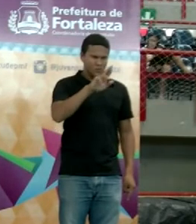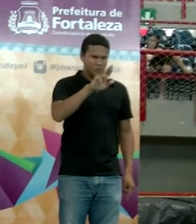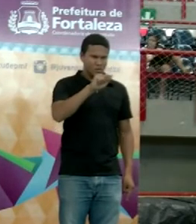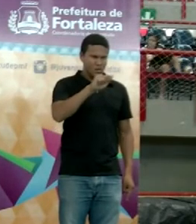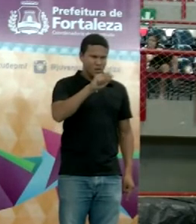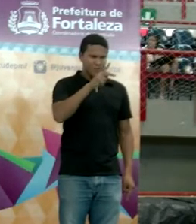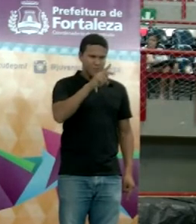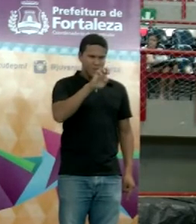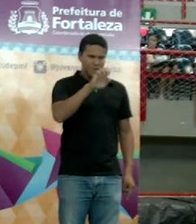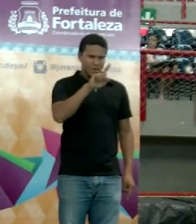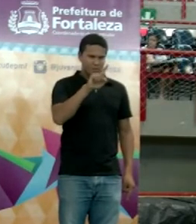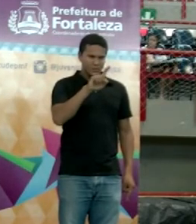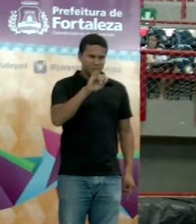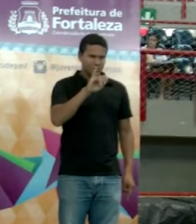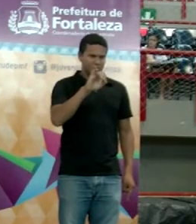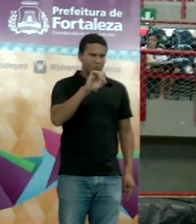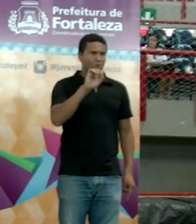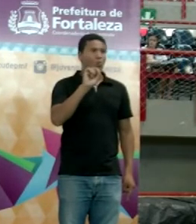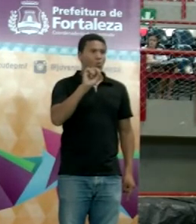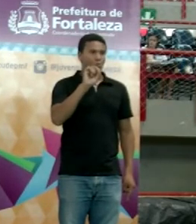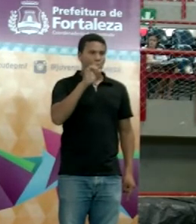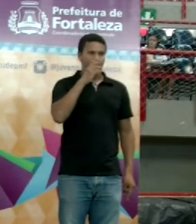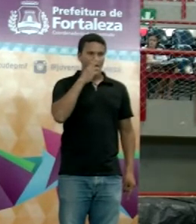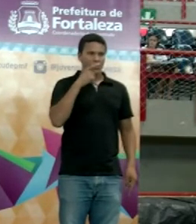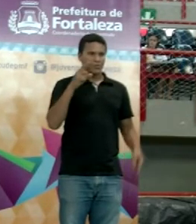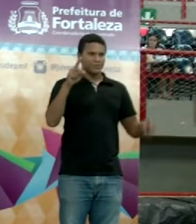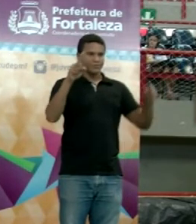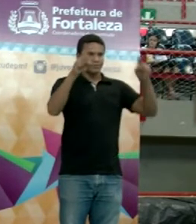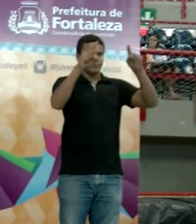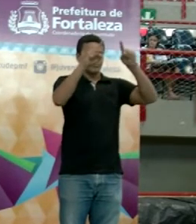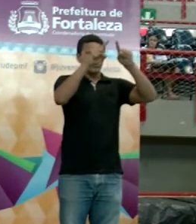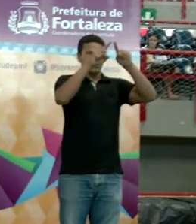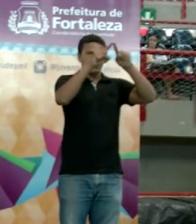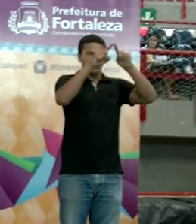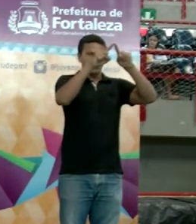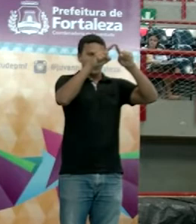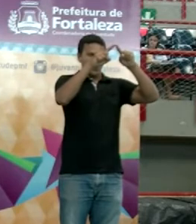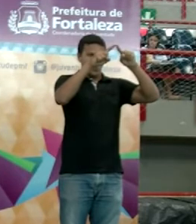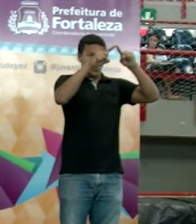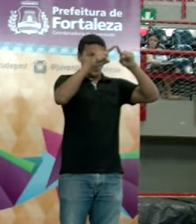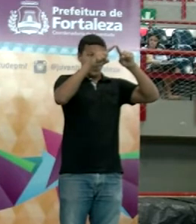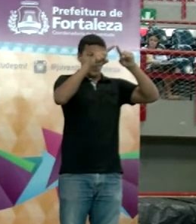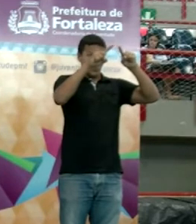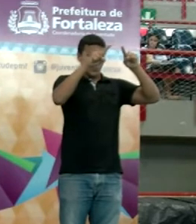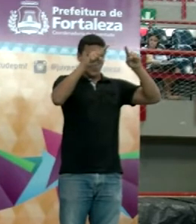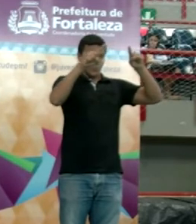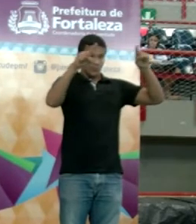Trapézio é uma figura que tem duas bases paralelas,